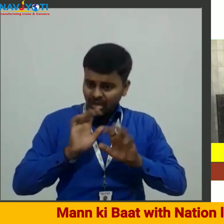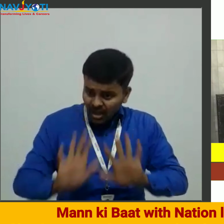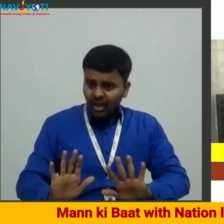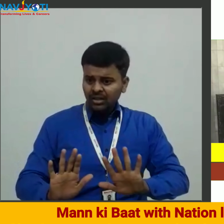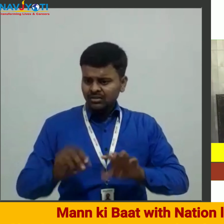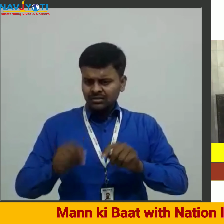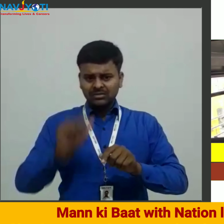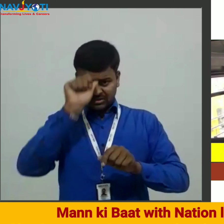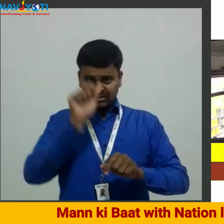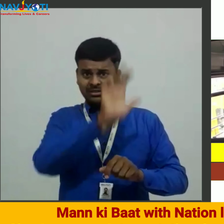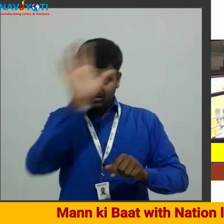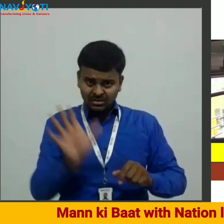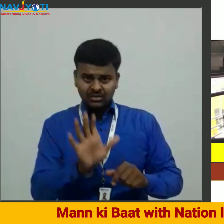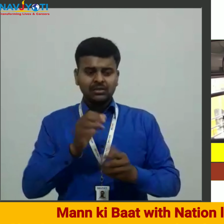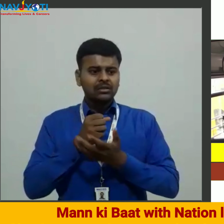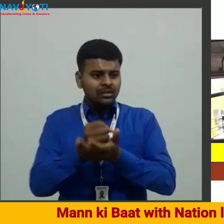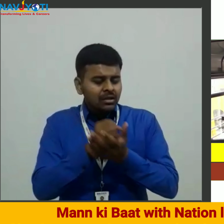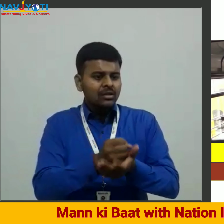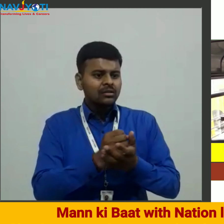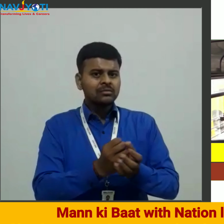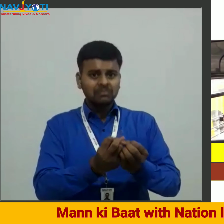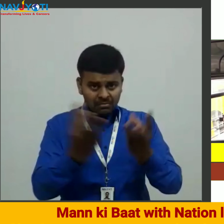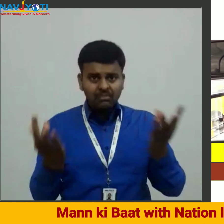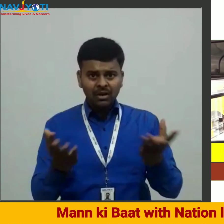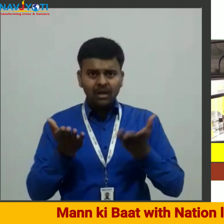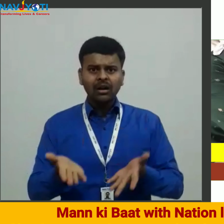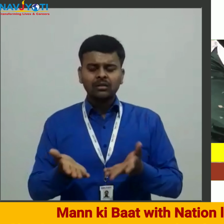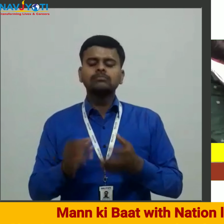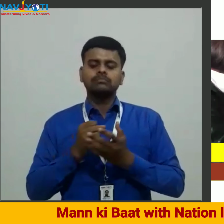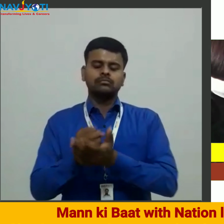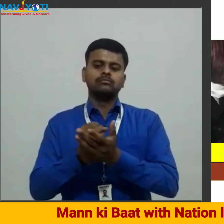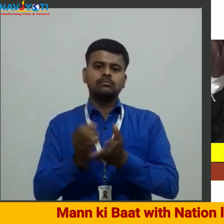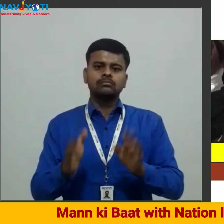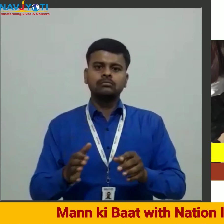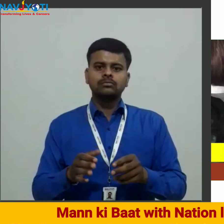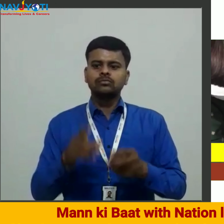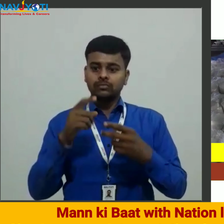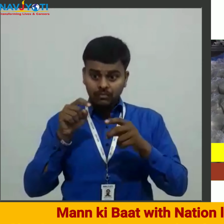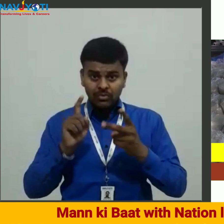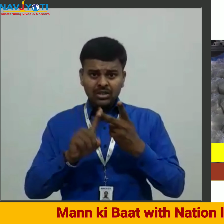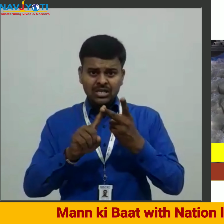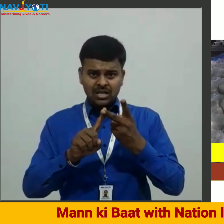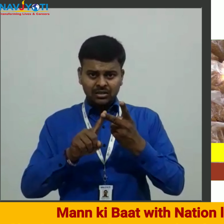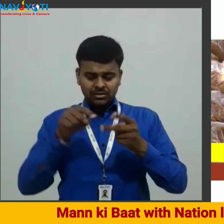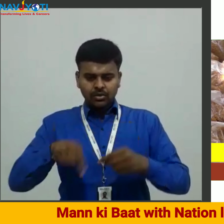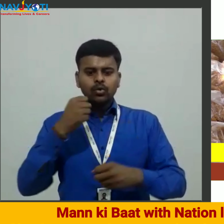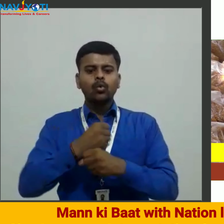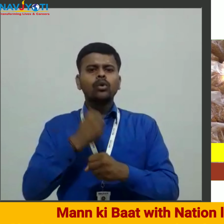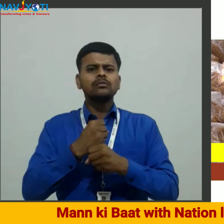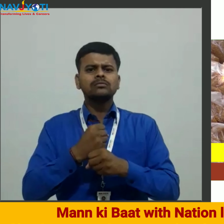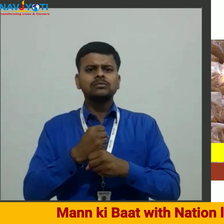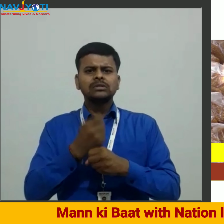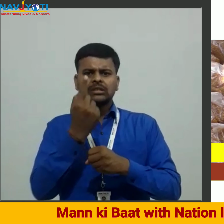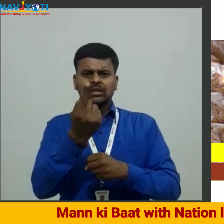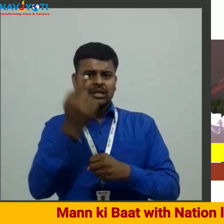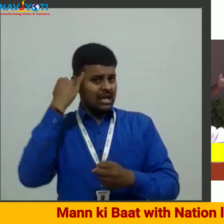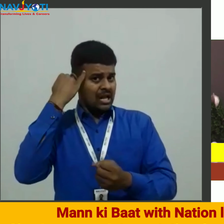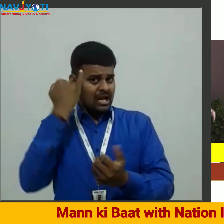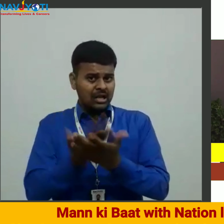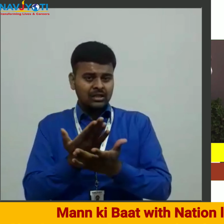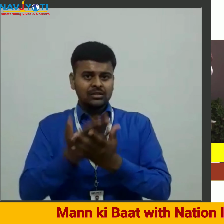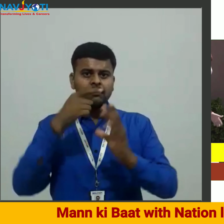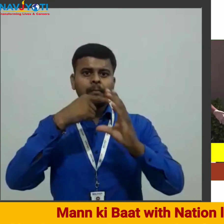अपनी रुचि के हिसाब से, अपने समय के अनुसार कुछ कर सके, इसके लिए सरकार ने एक डिजिटल